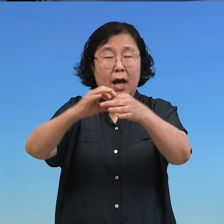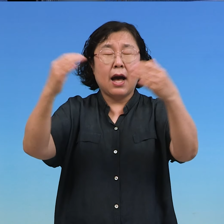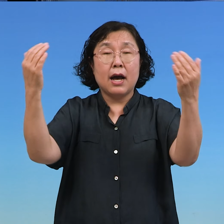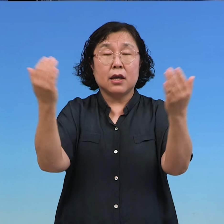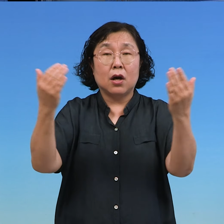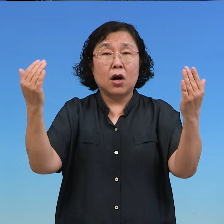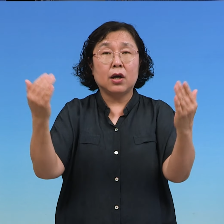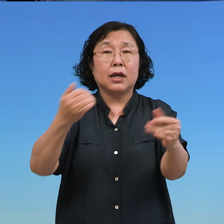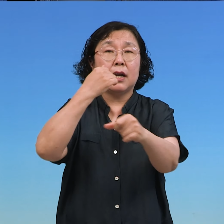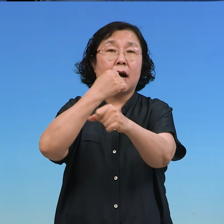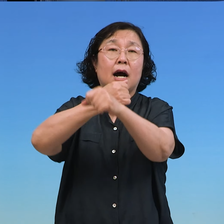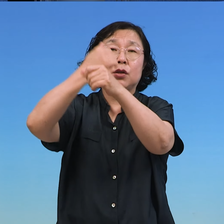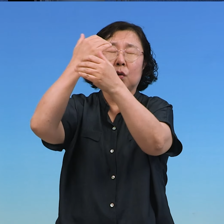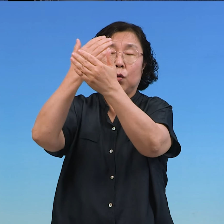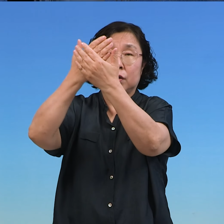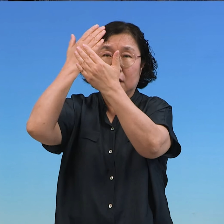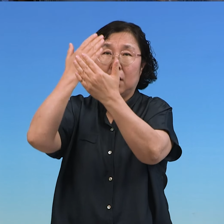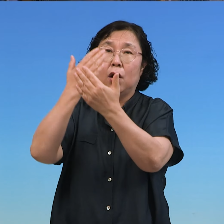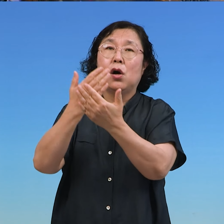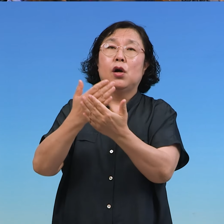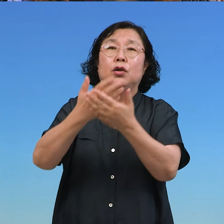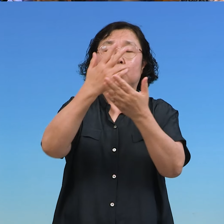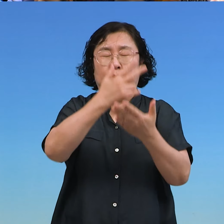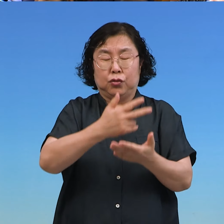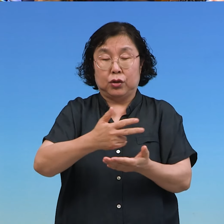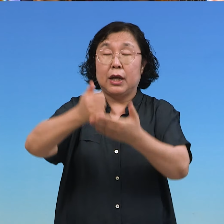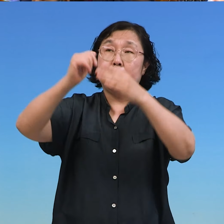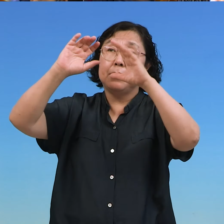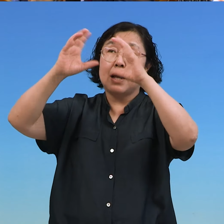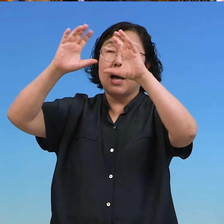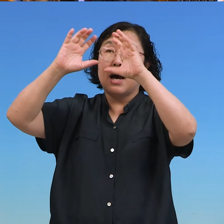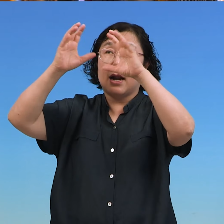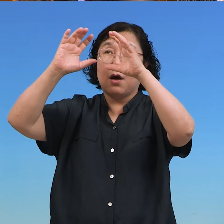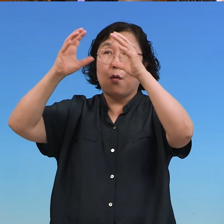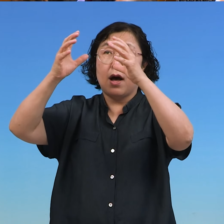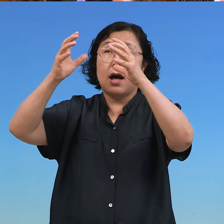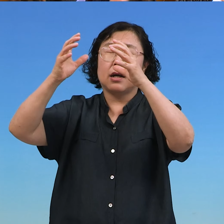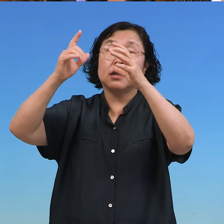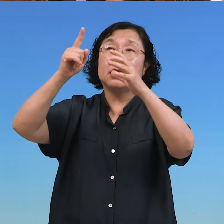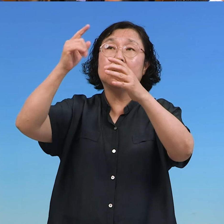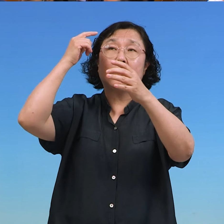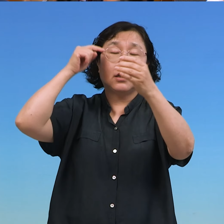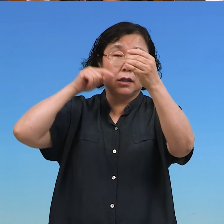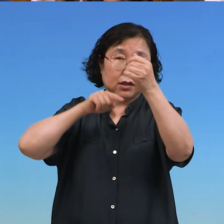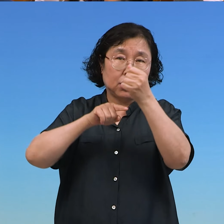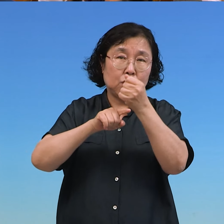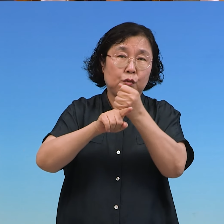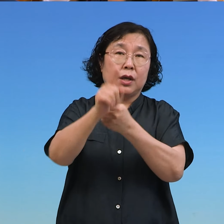통하여 일하소서 주님 나라와 그 뜻을 위하여